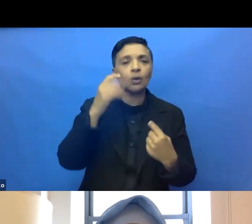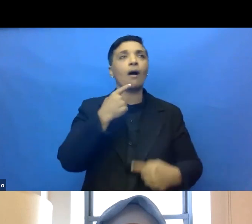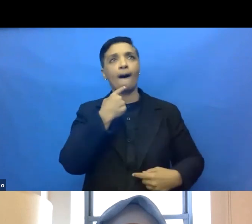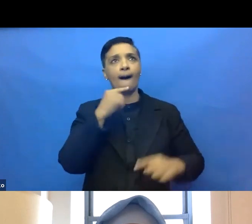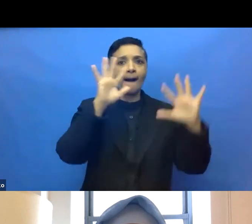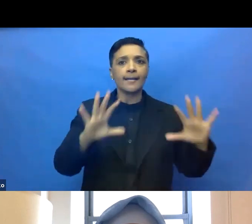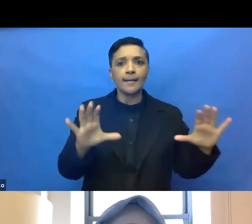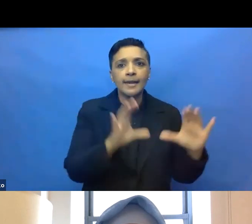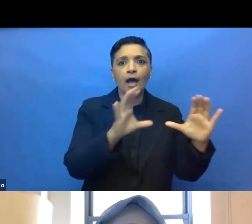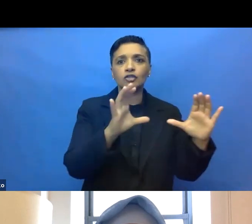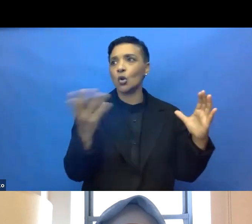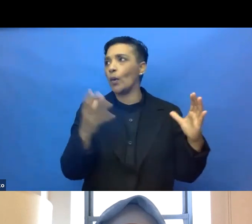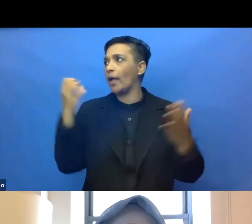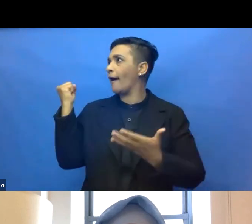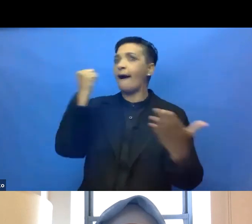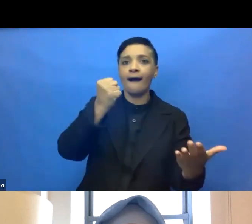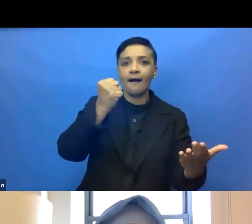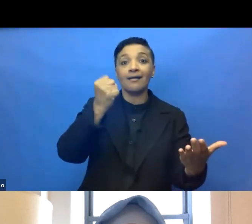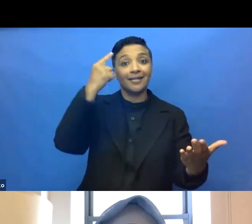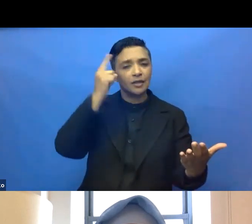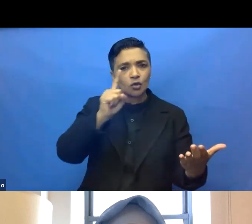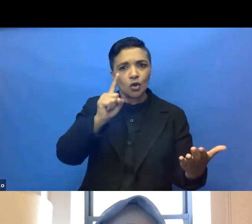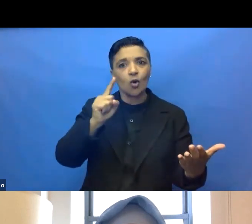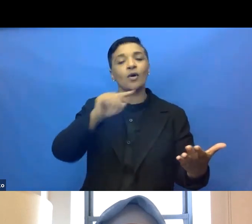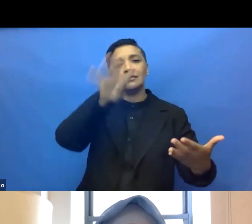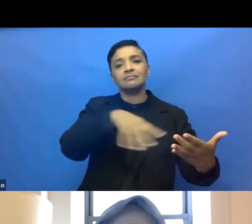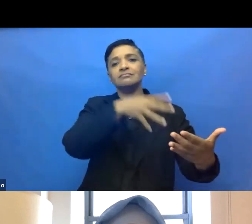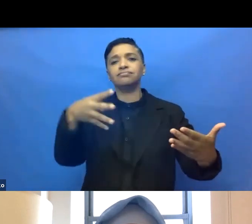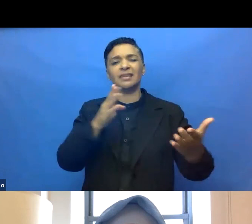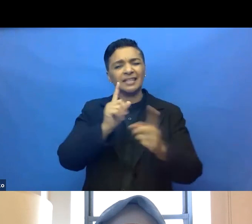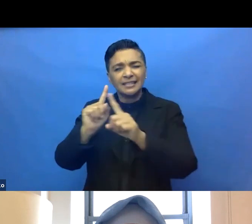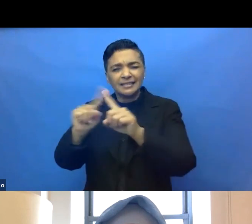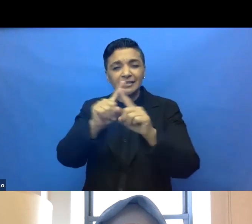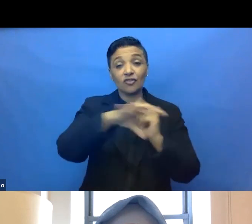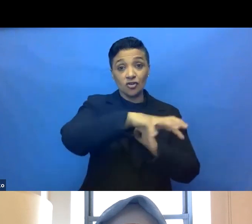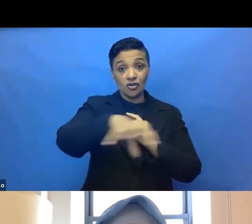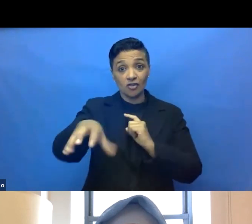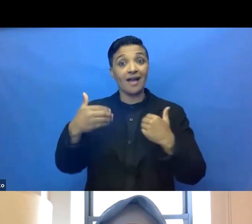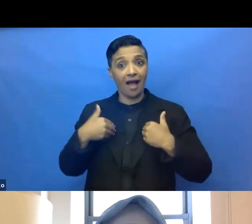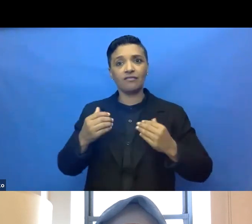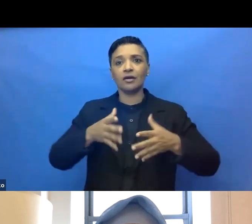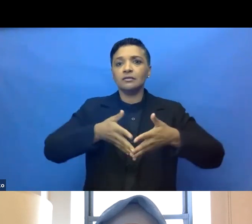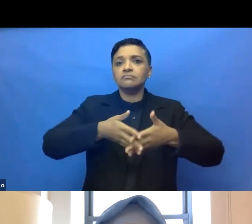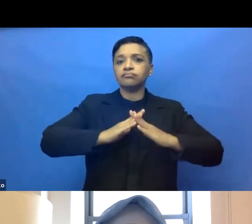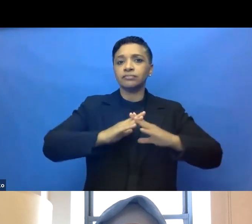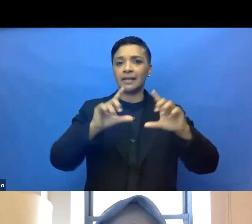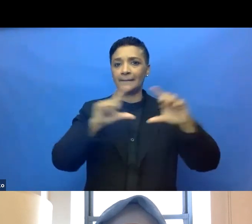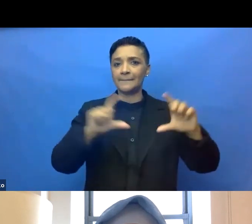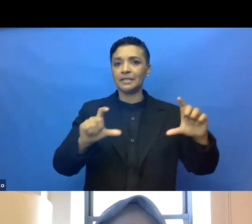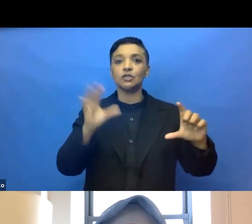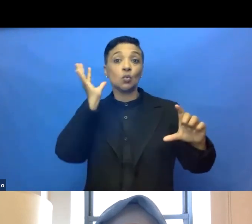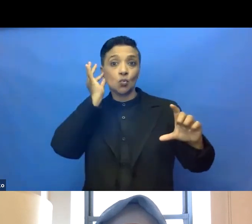Mais il faut inclure la question des